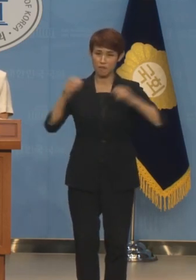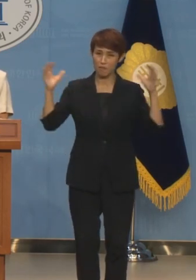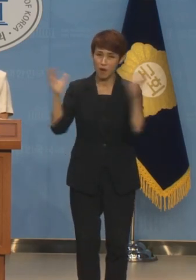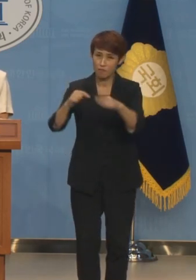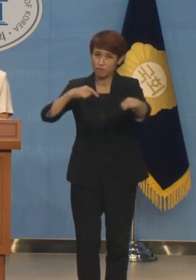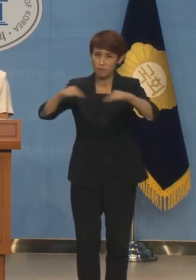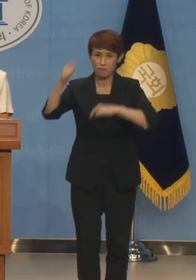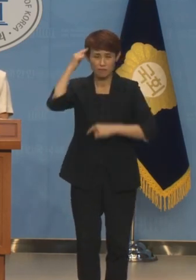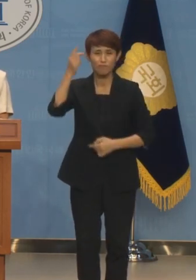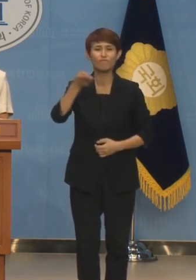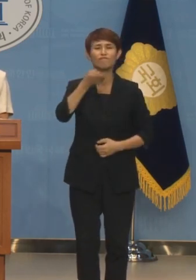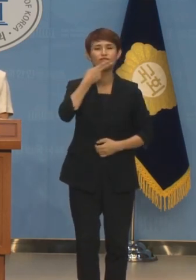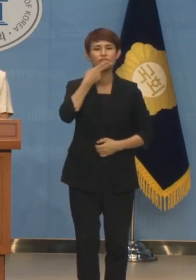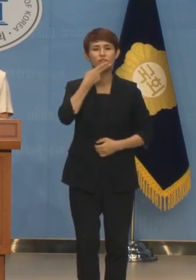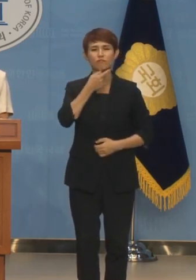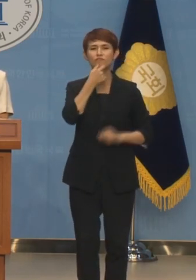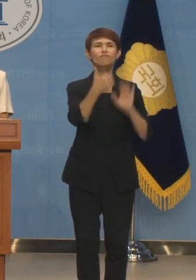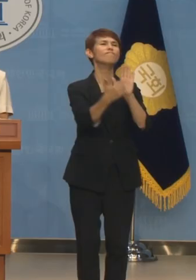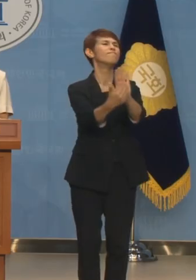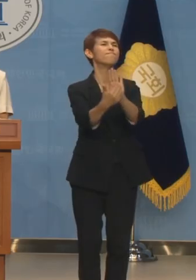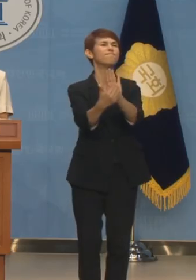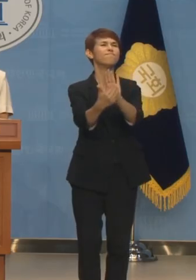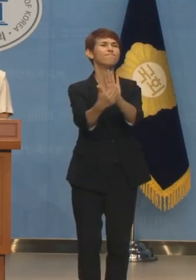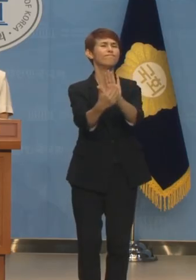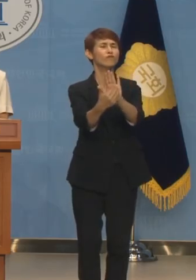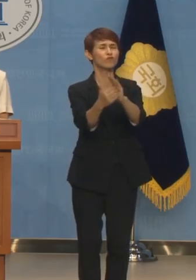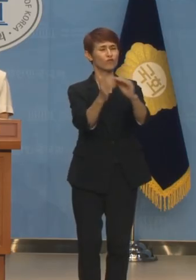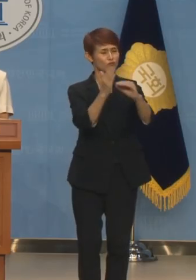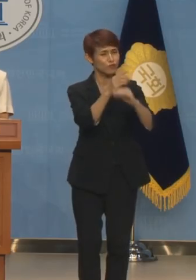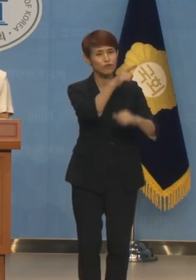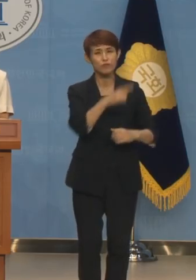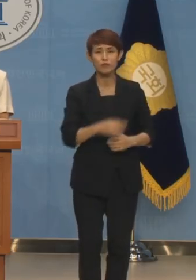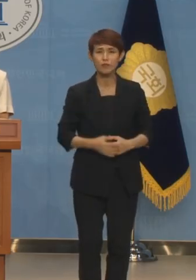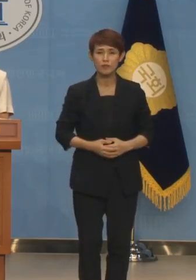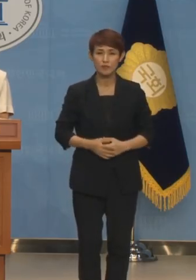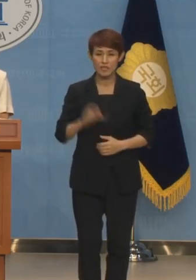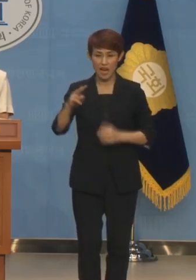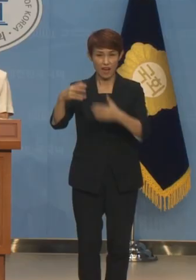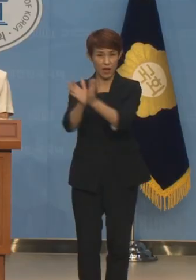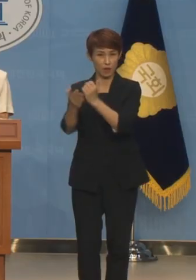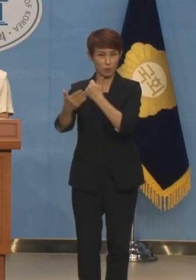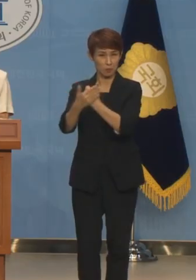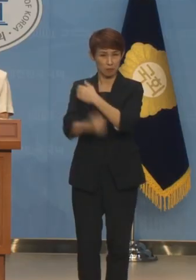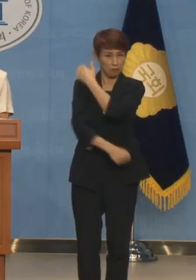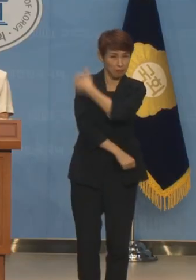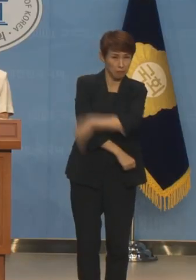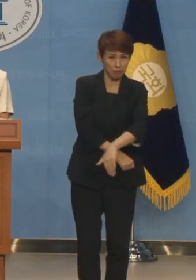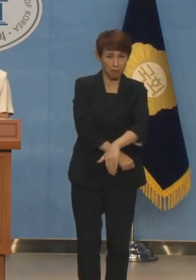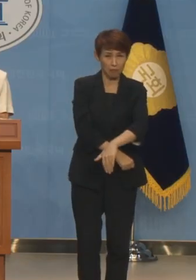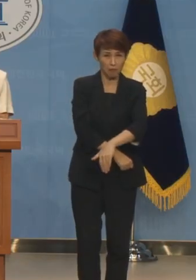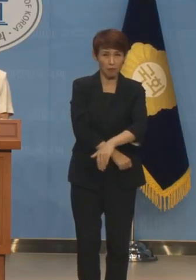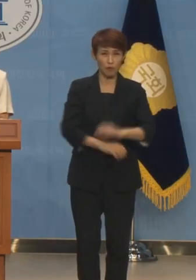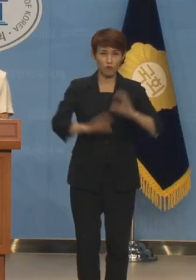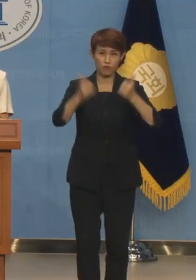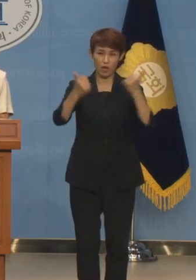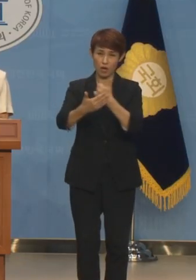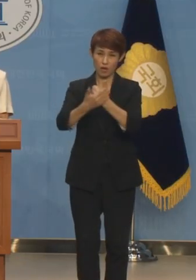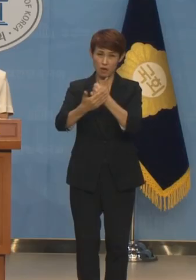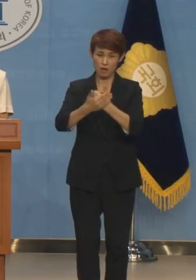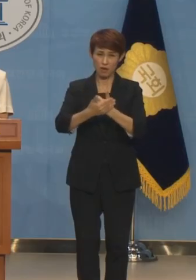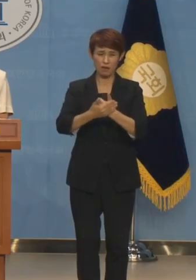생각도 없이 거부권만 남발하는데 야당의 도움을 또 국회의 지원을 받을